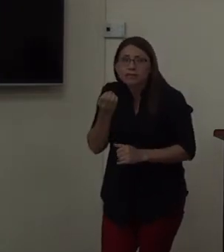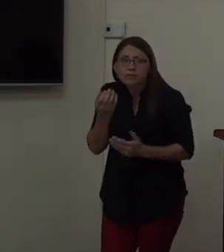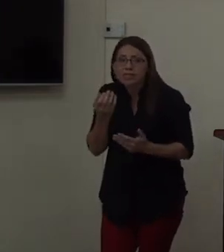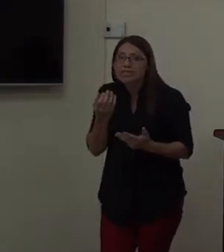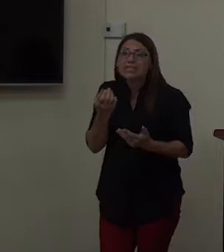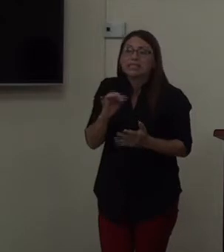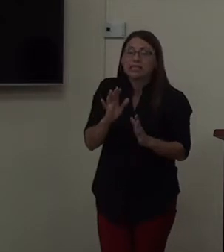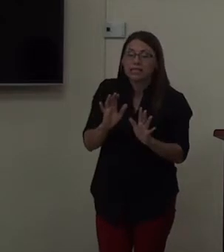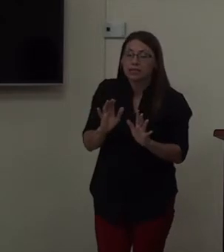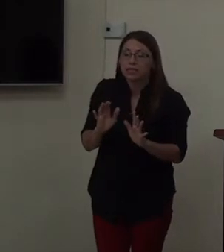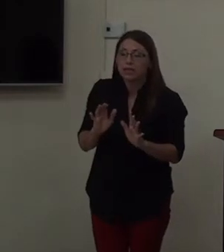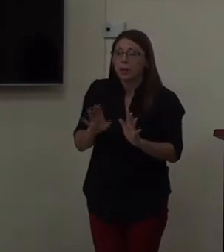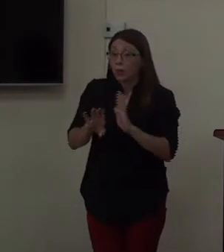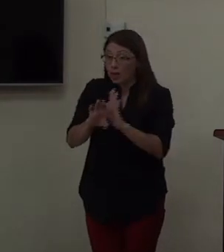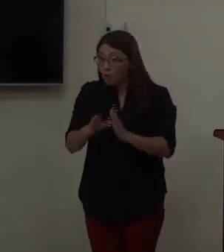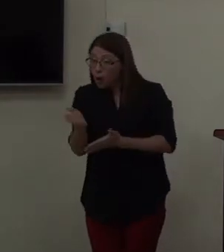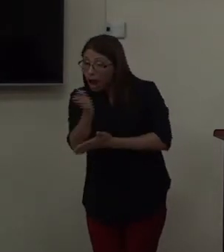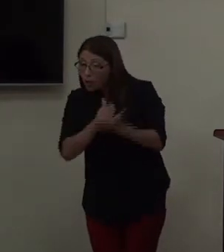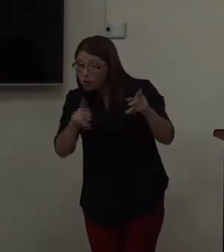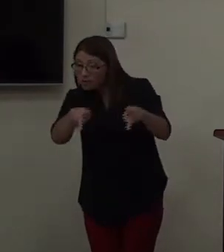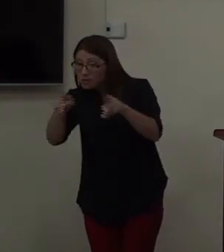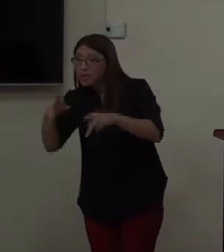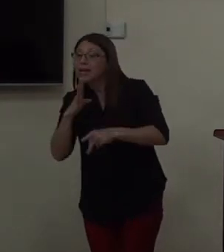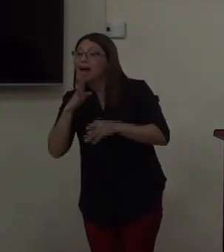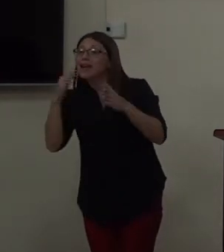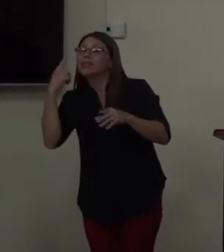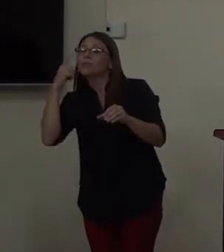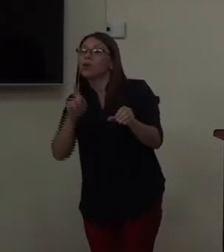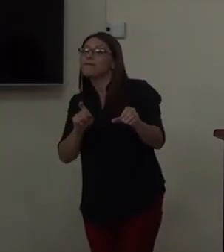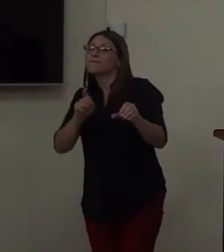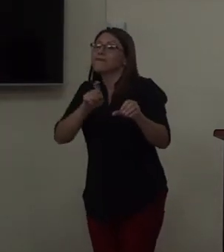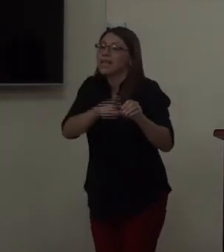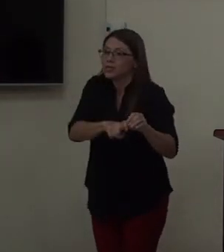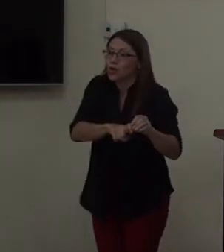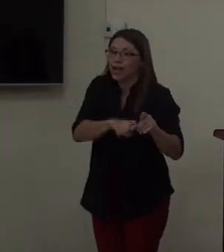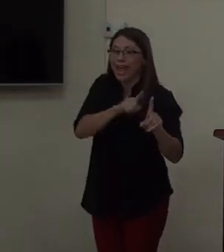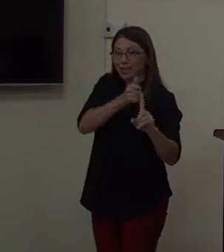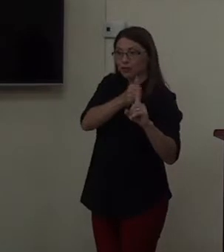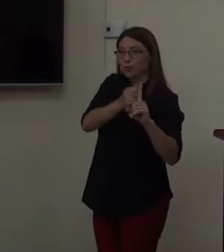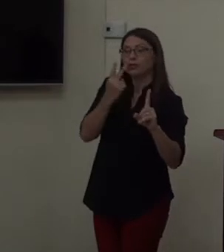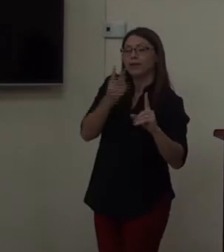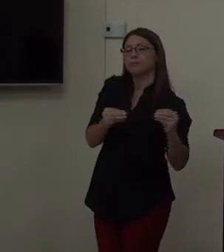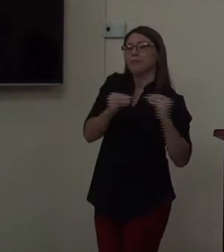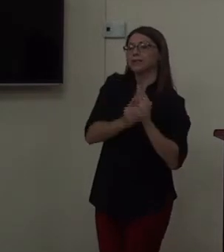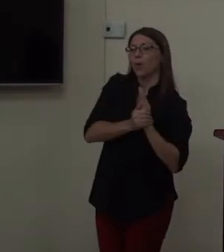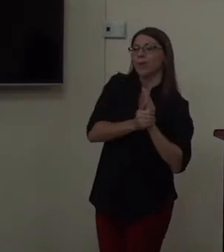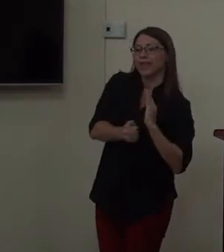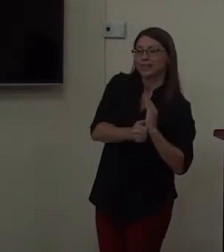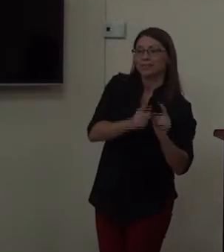el hecho de que determinados hablantes por afiliación que se consideren más competentes de lo que en realidad son, e